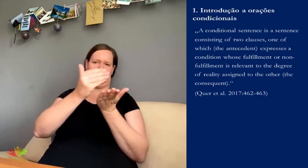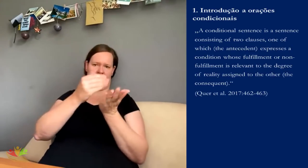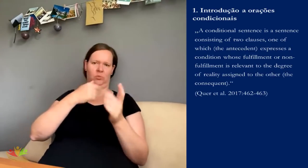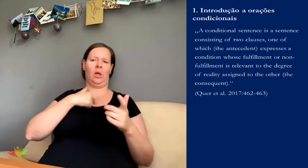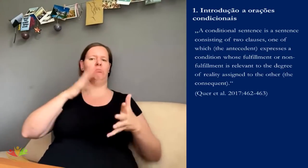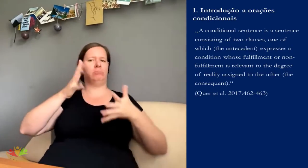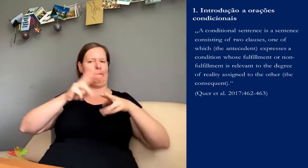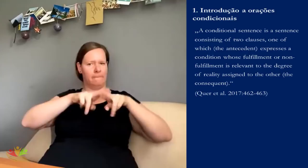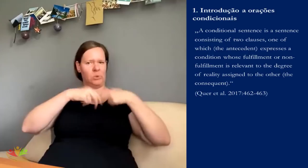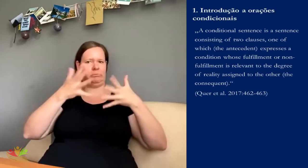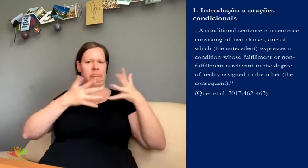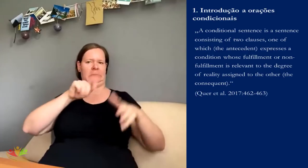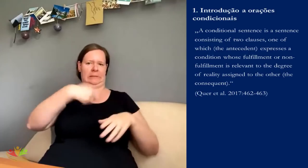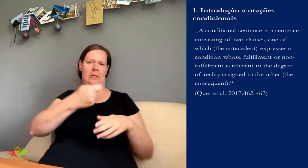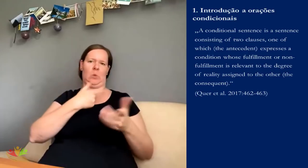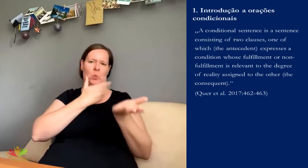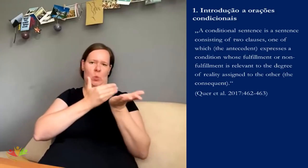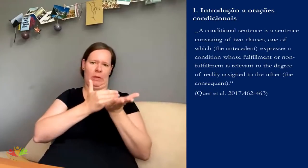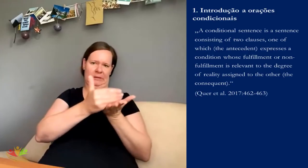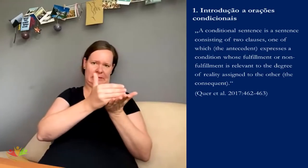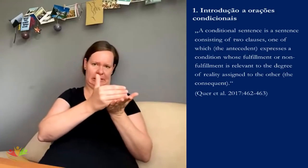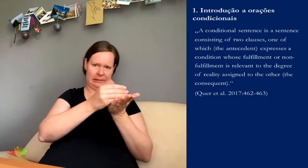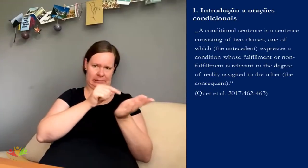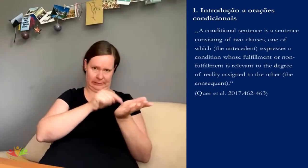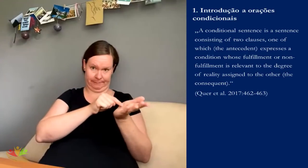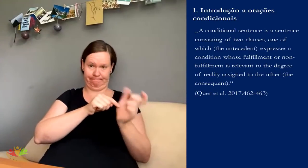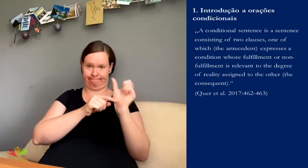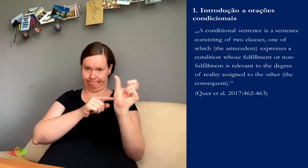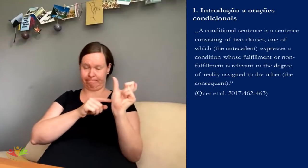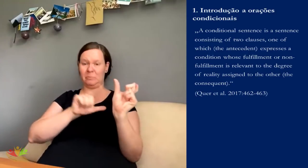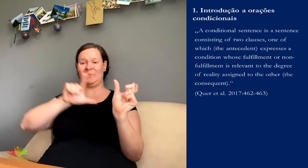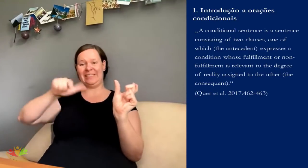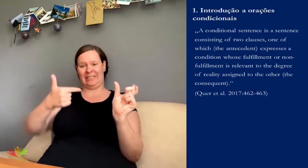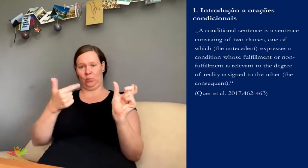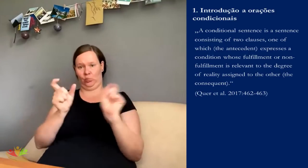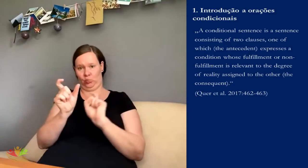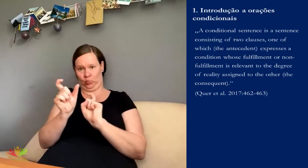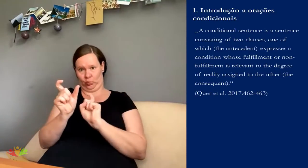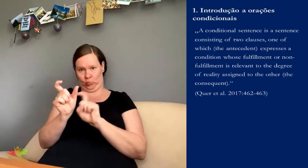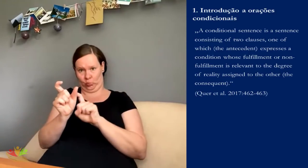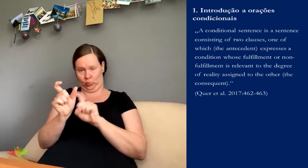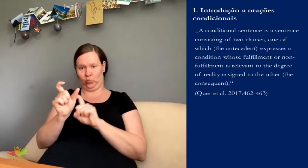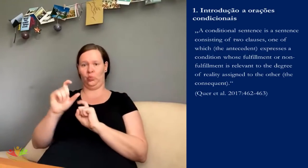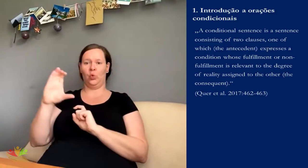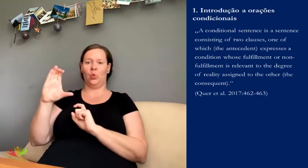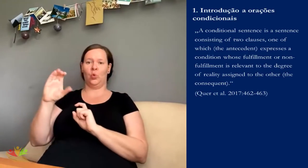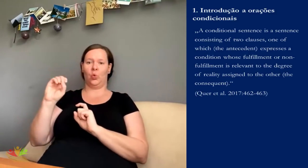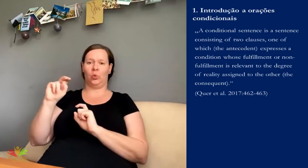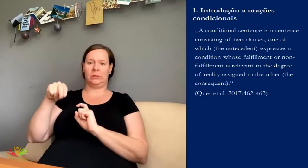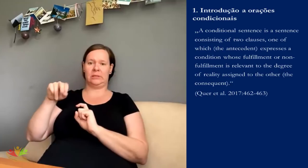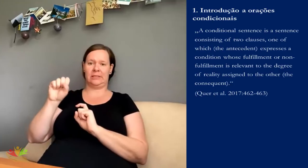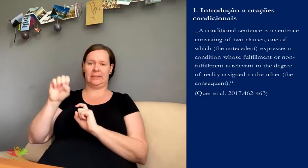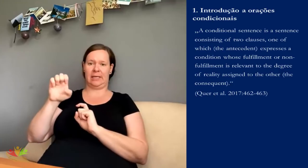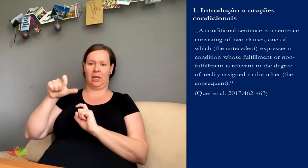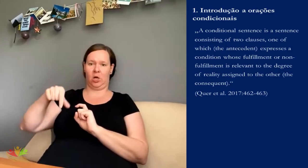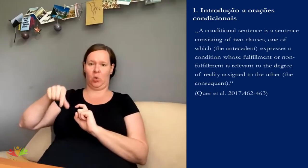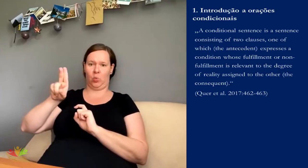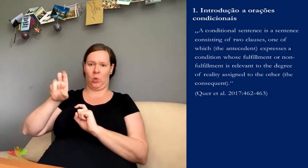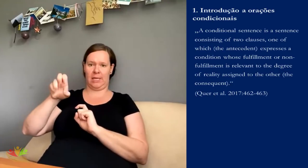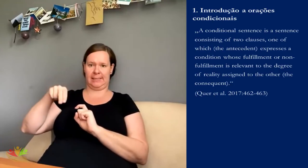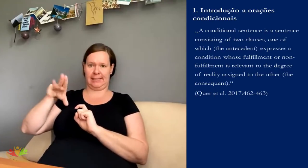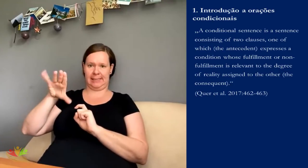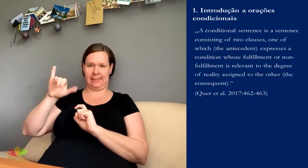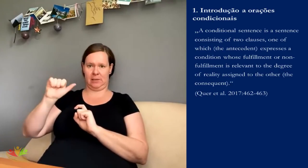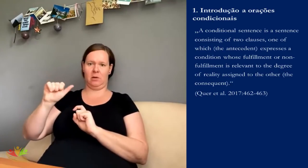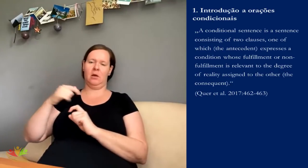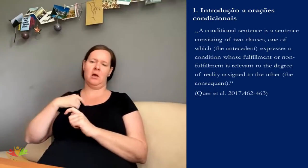de antecedente, ou seja, ela é uma sentença que contém duas orações. Então, a primeira parte é a oração que vem no começo, que é a